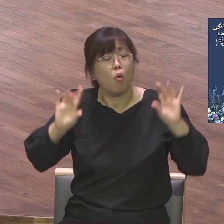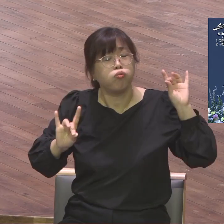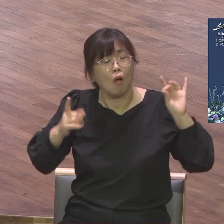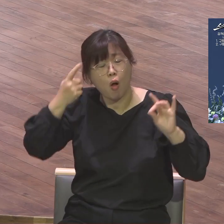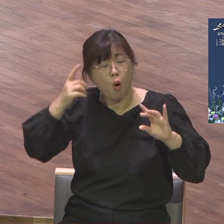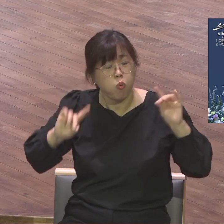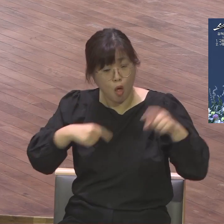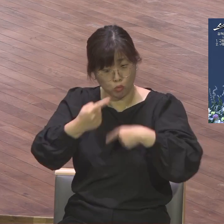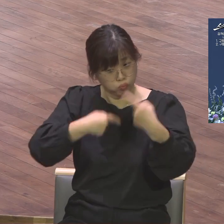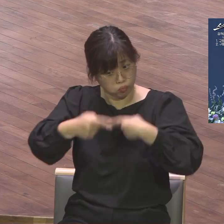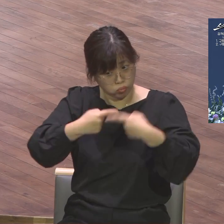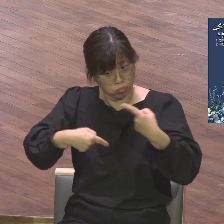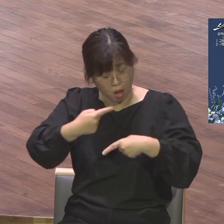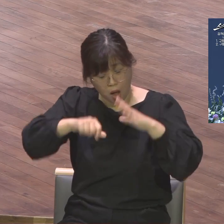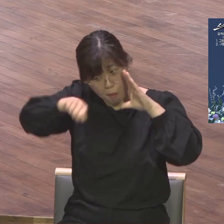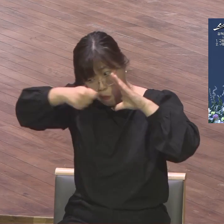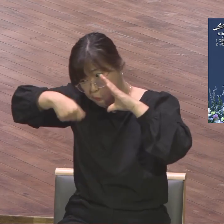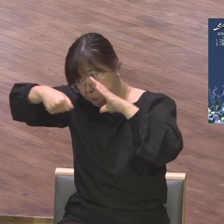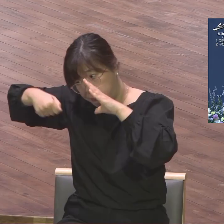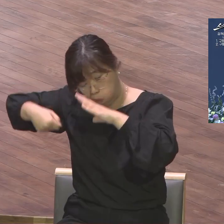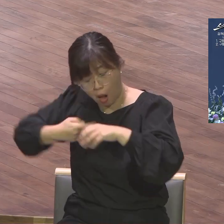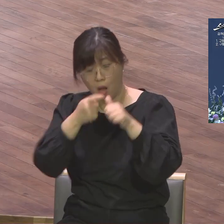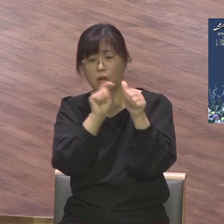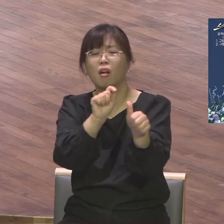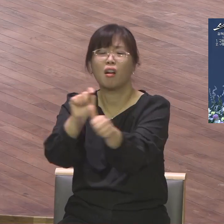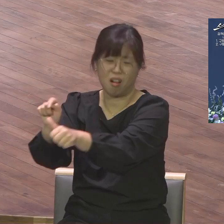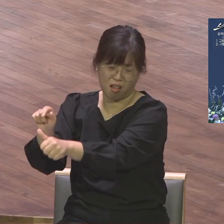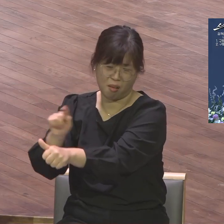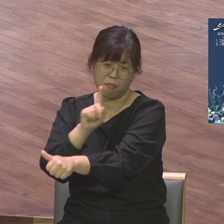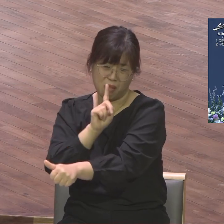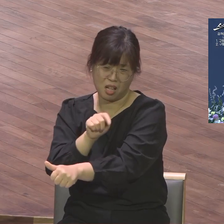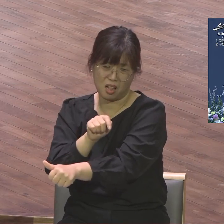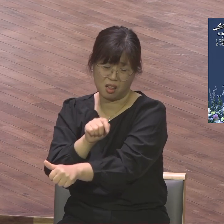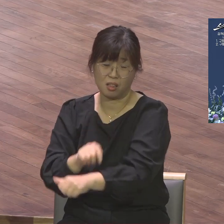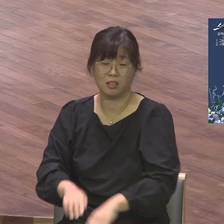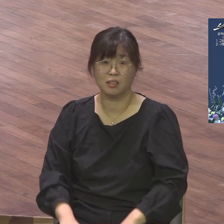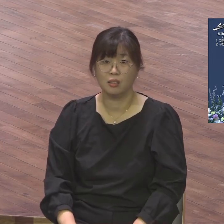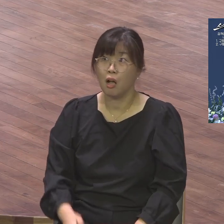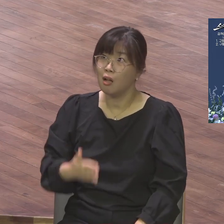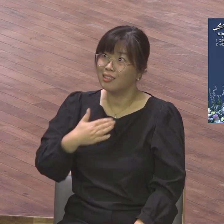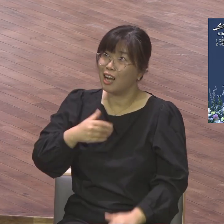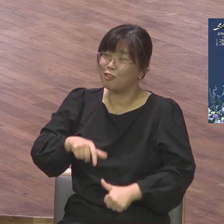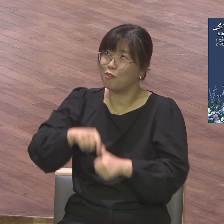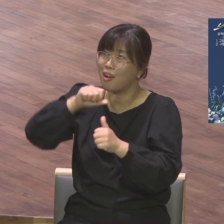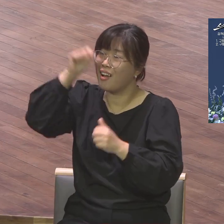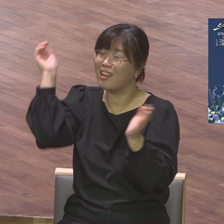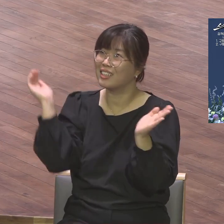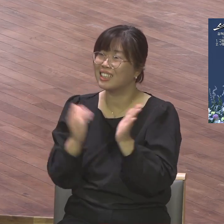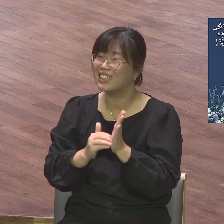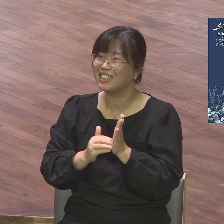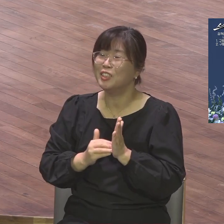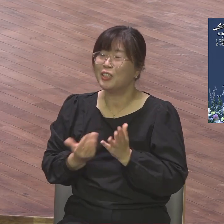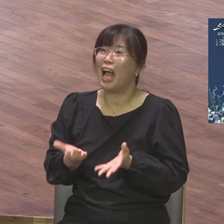그렇잖아요. 은혜를 받은 사람 가만 못 있어요. 절대 가만히 못 있습니다.